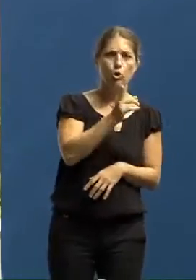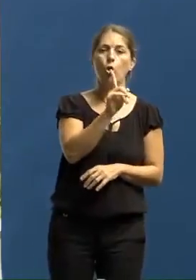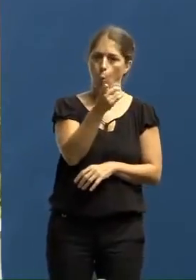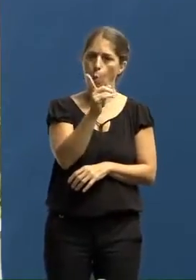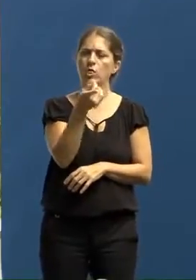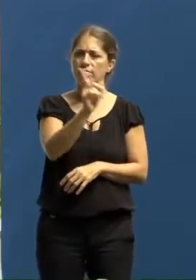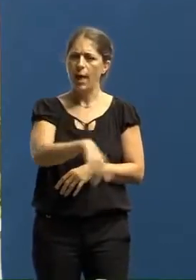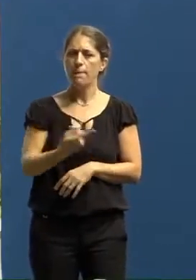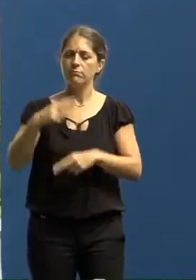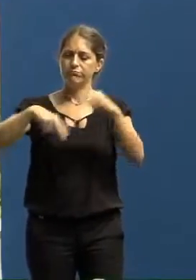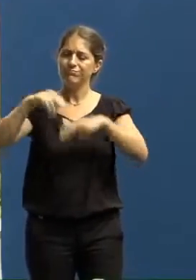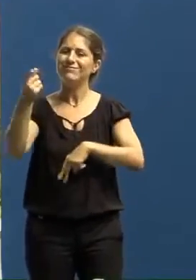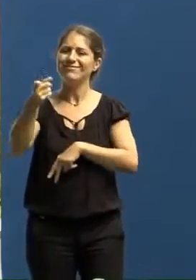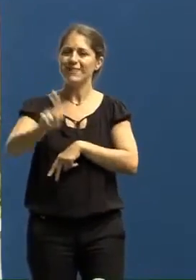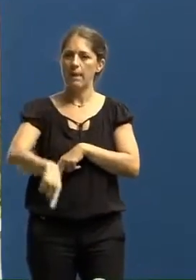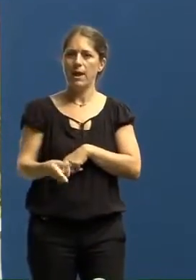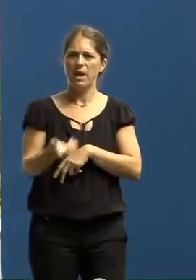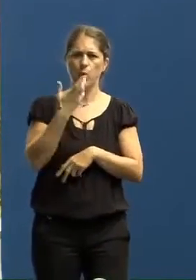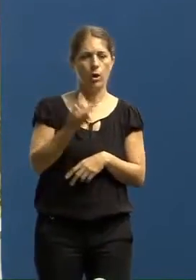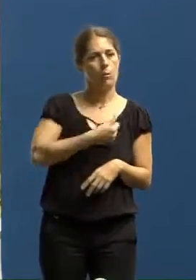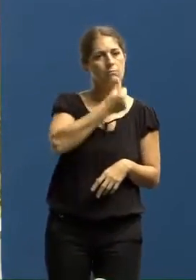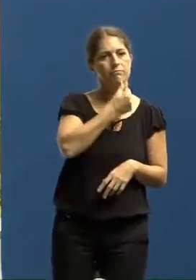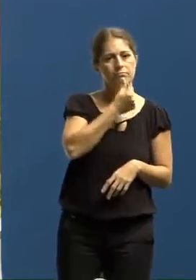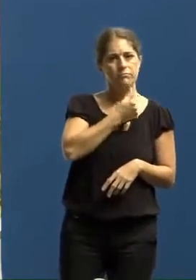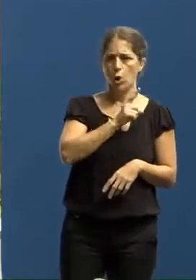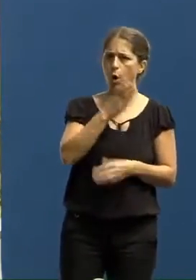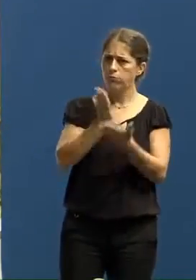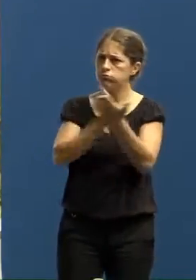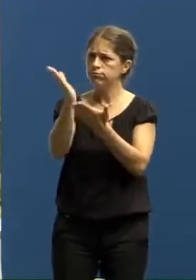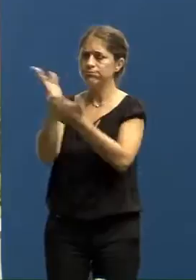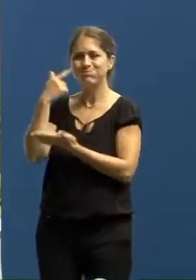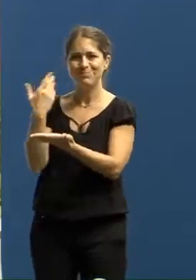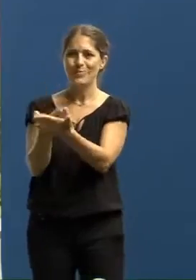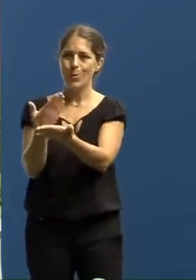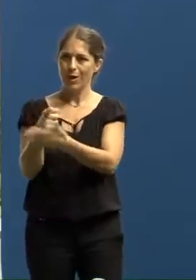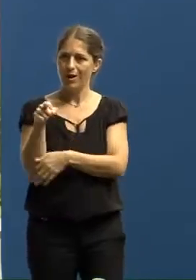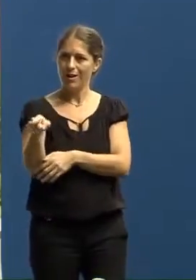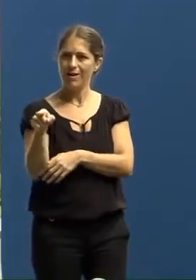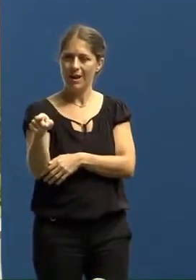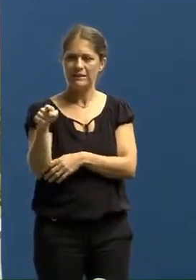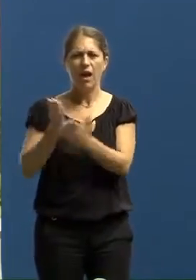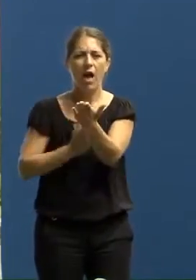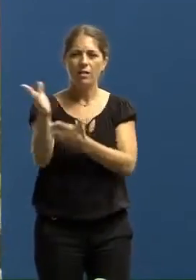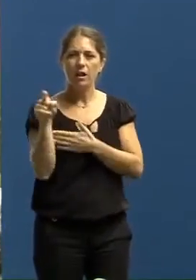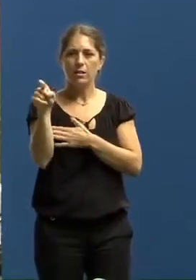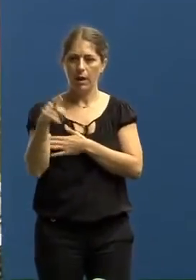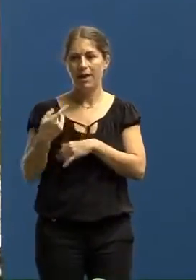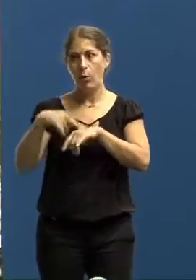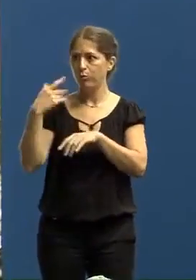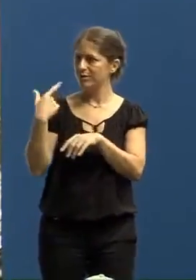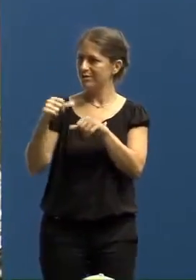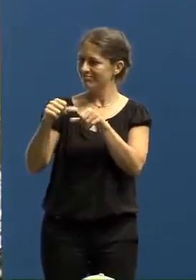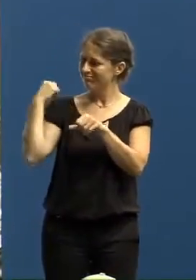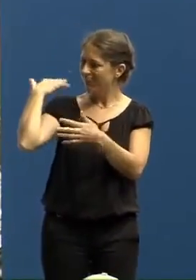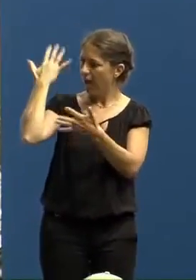construir. Non só non conformarse, sino propoñer alternativas. E esa alternativa se foi tecendo nas vilas e